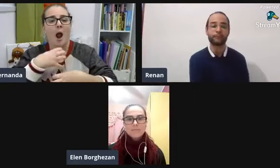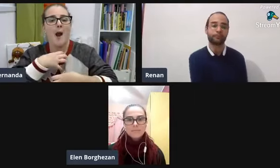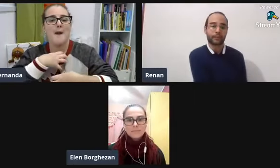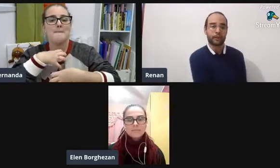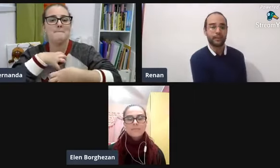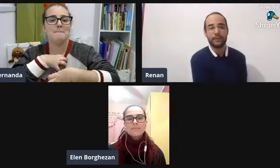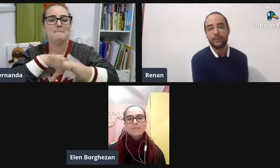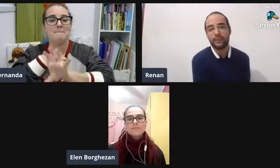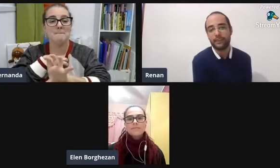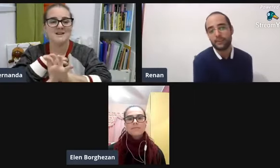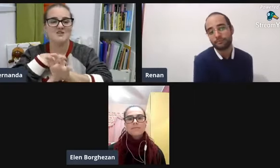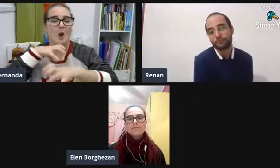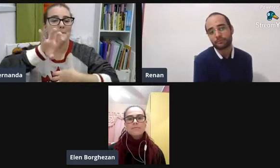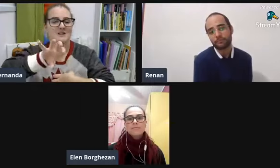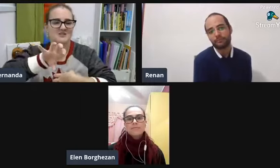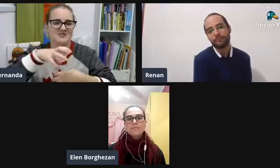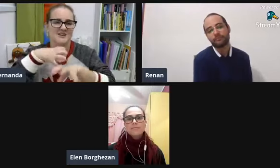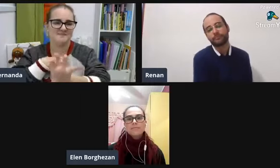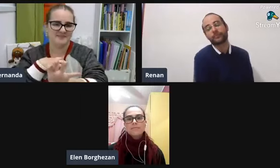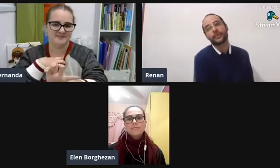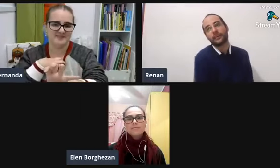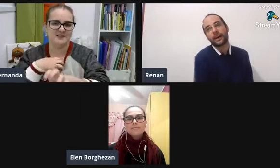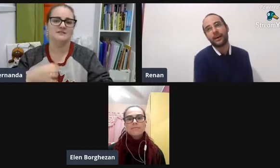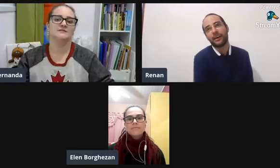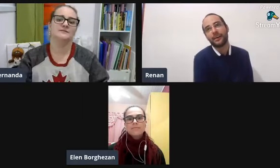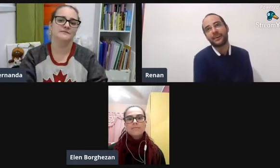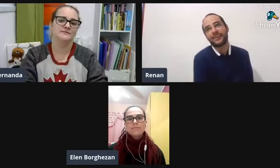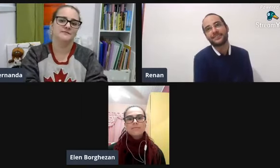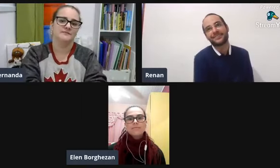dizer que